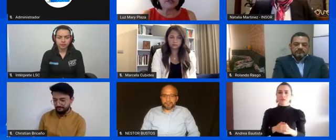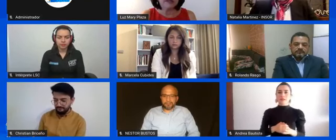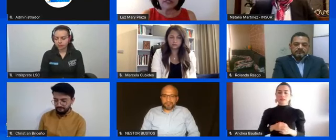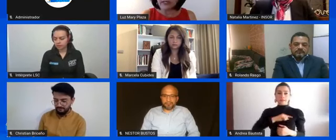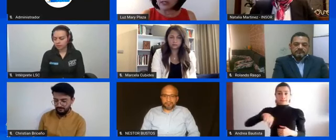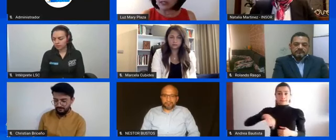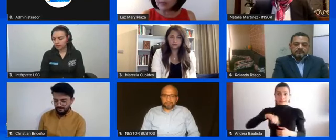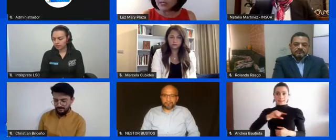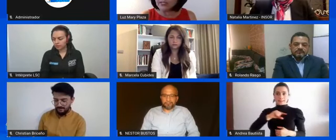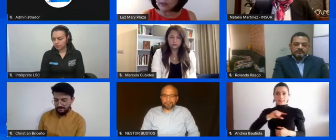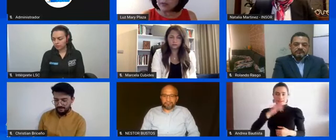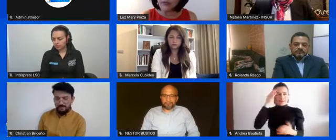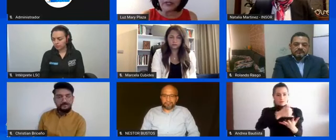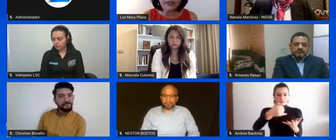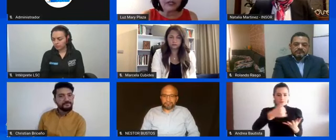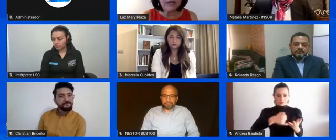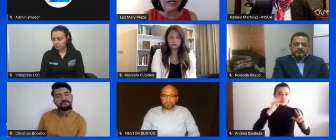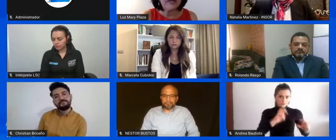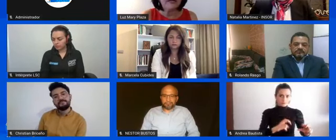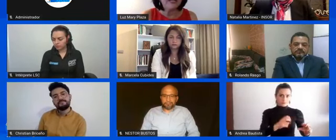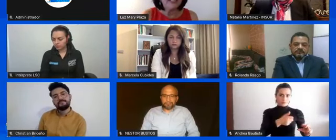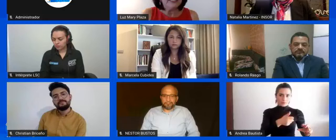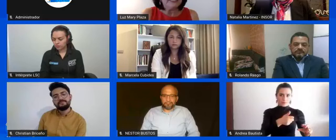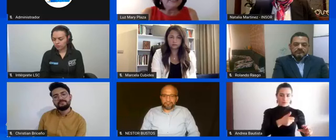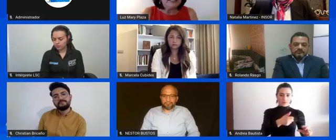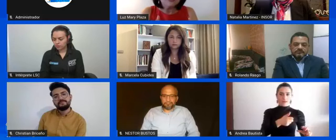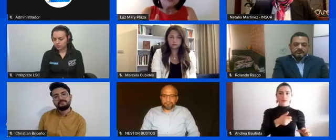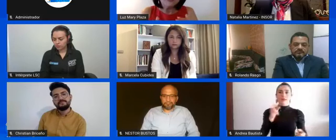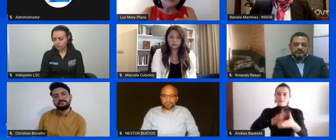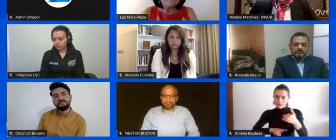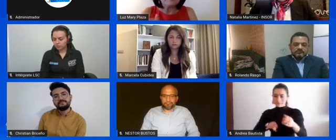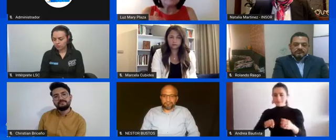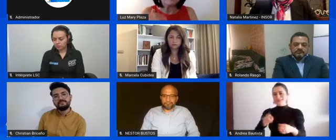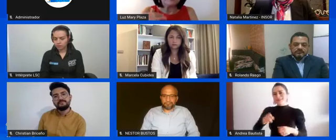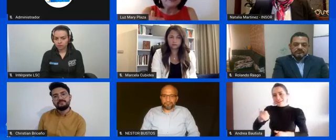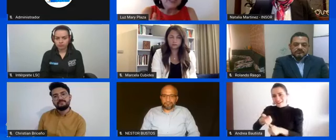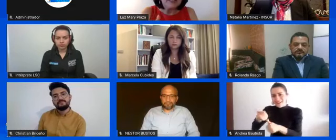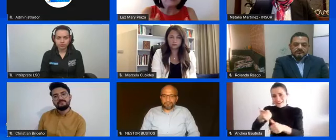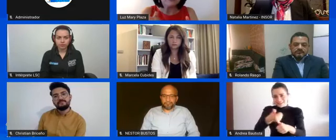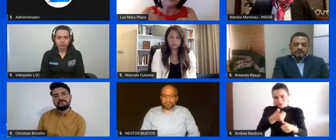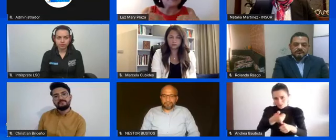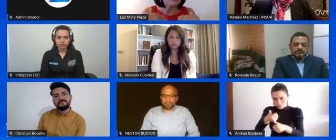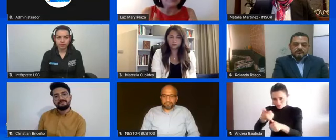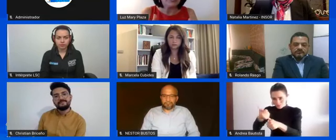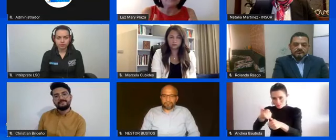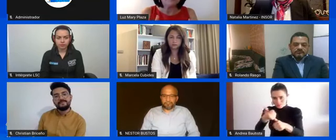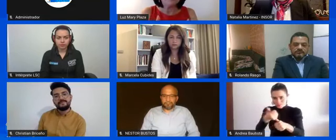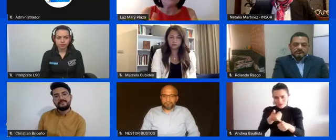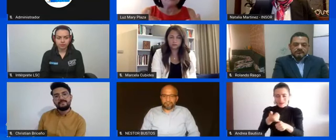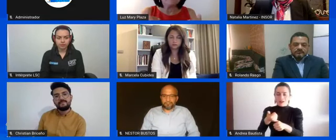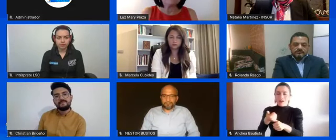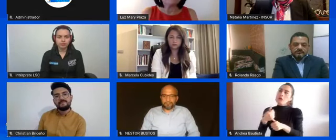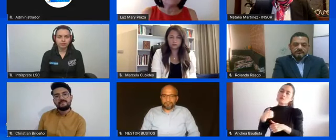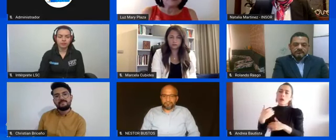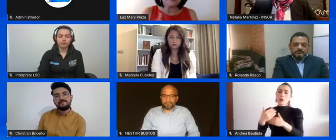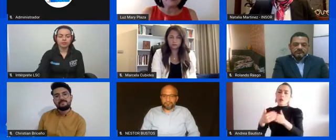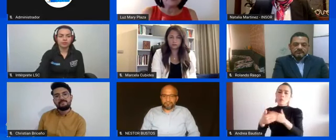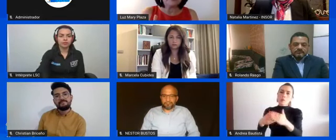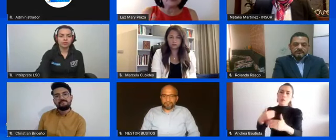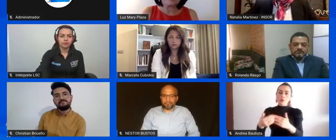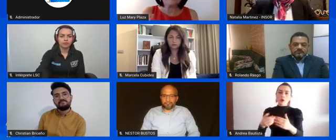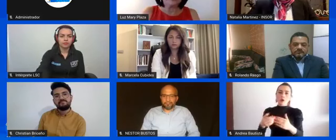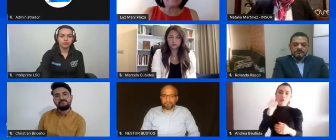Educación, que logramos hacer unos buenos trabajos y ya los sordos empezaron a ir a la universidad, a la escuela, a la básica